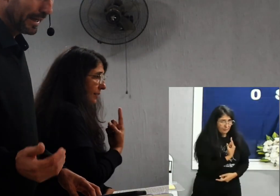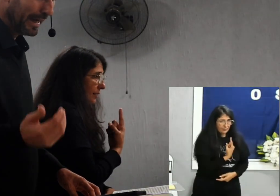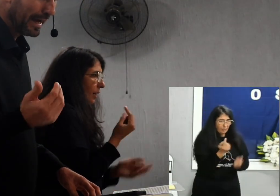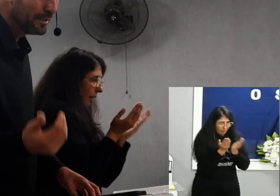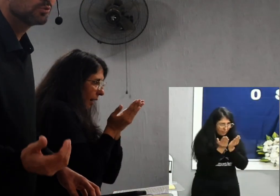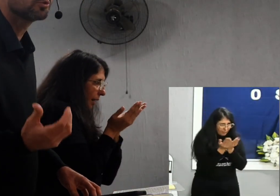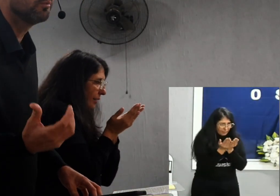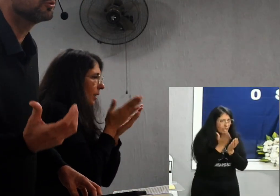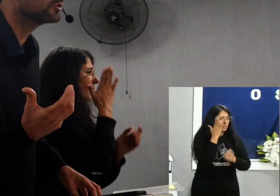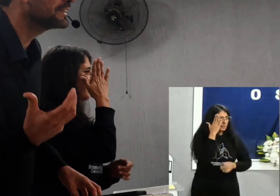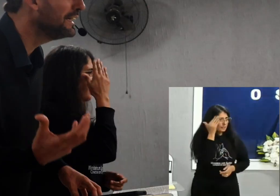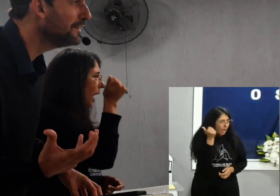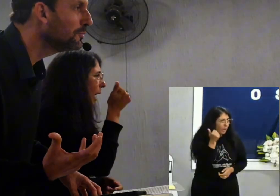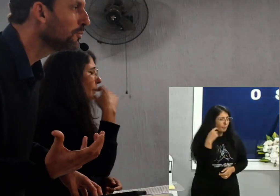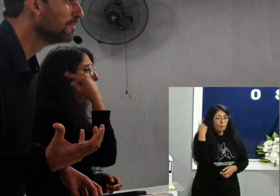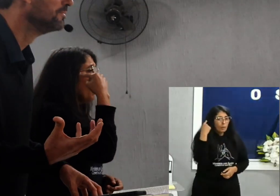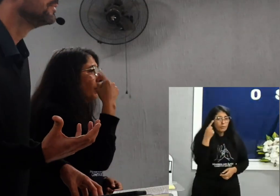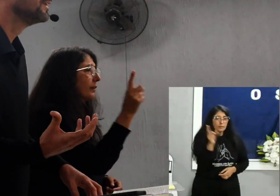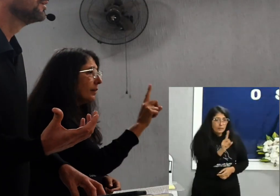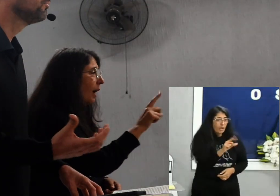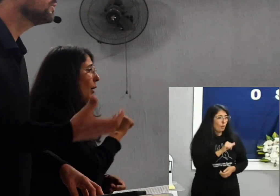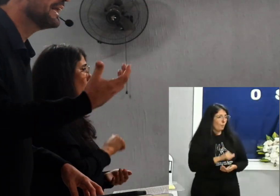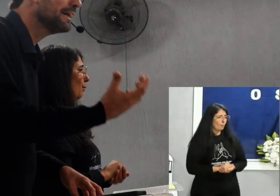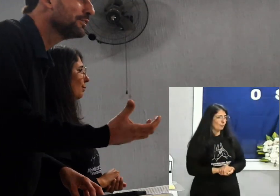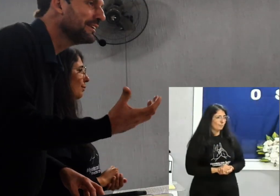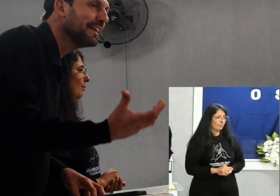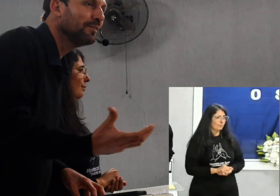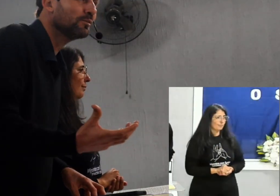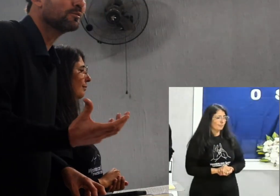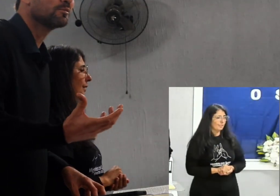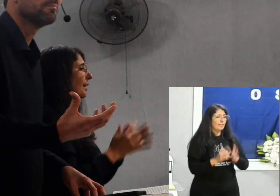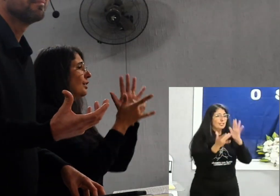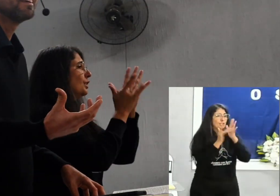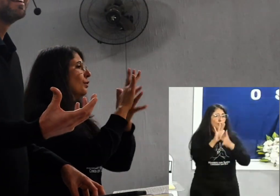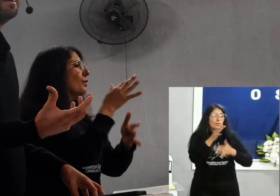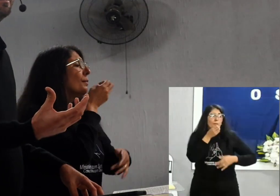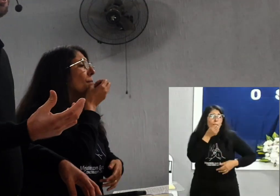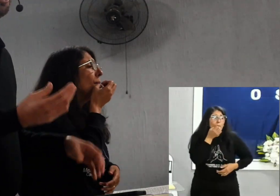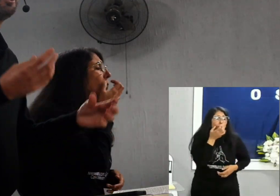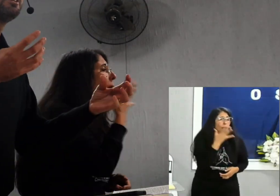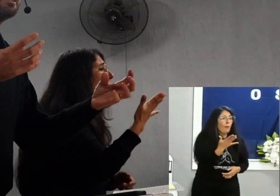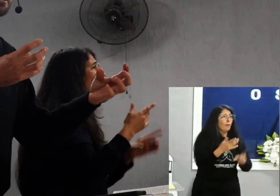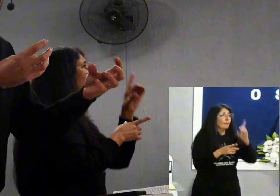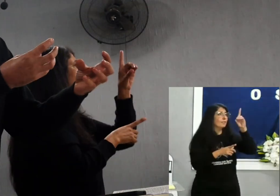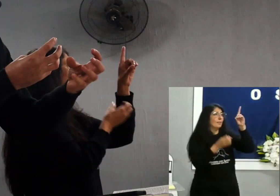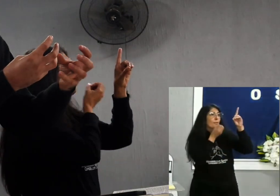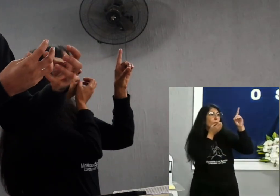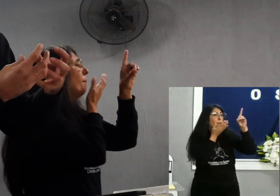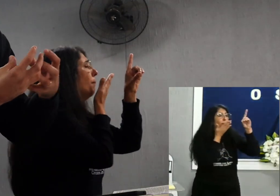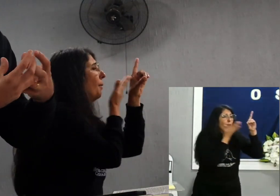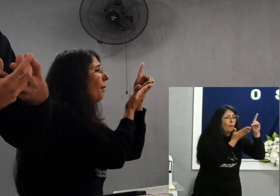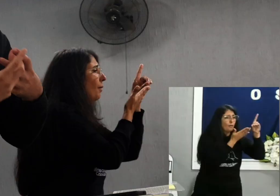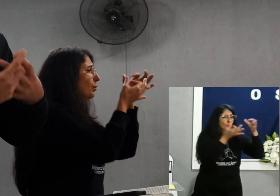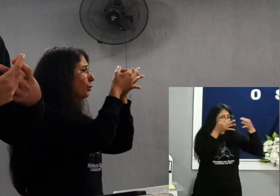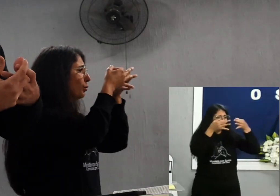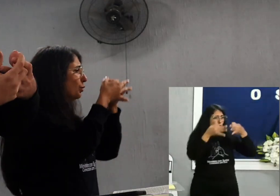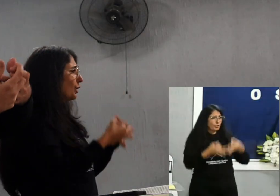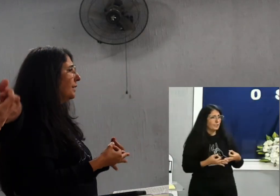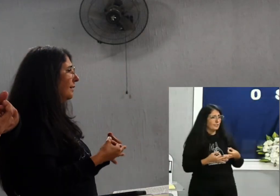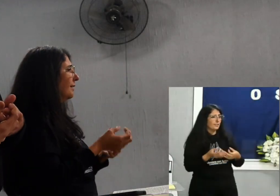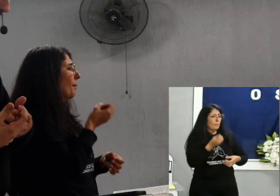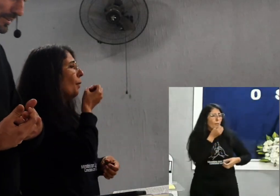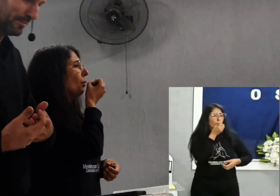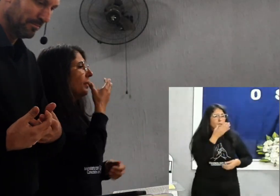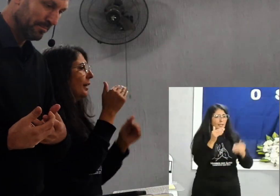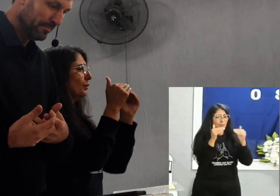merecíamos caiu sobre o santo. Bondade de Deus. Justiça e bondade de Deus se encontraram